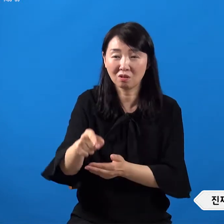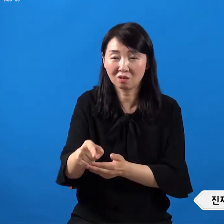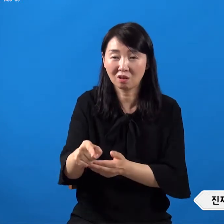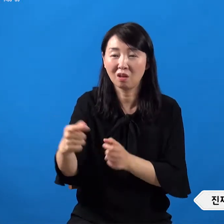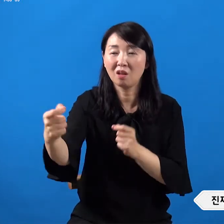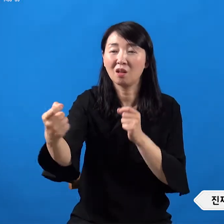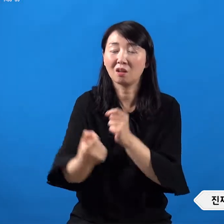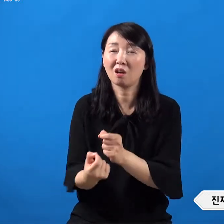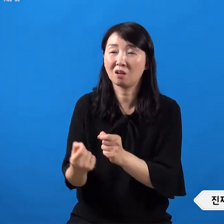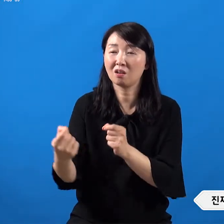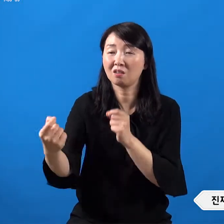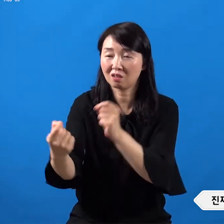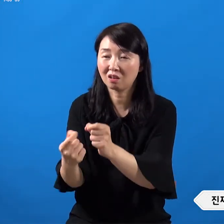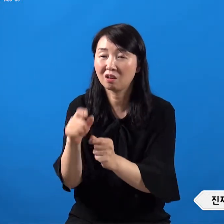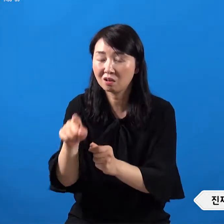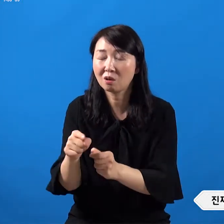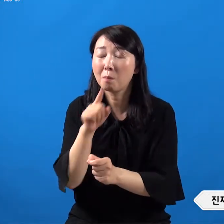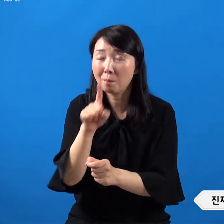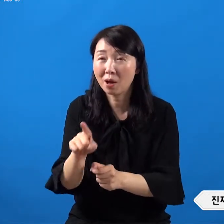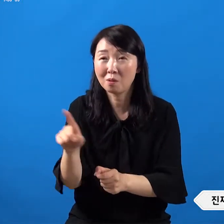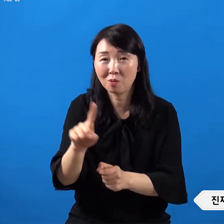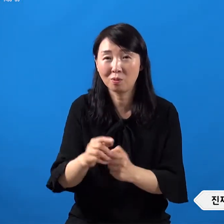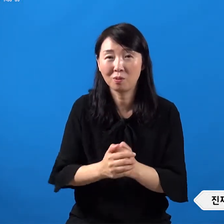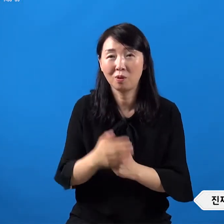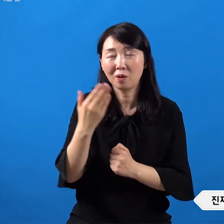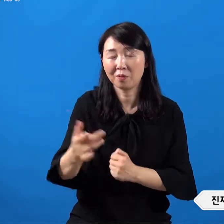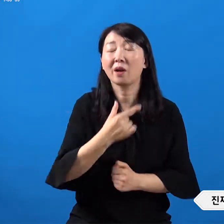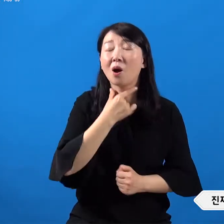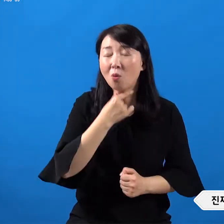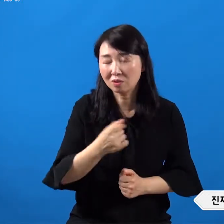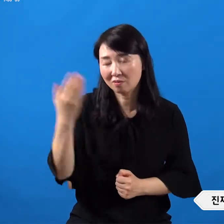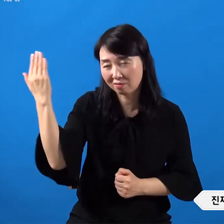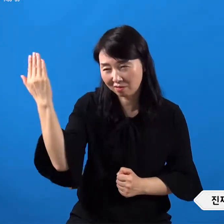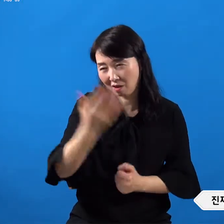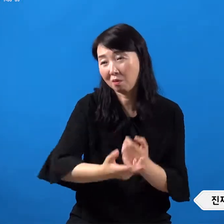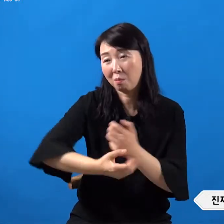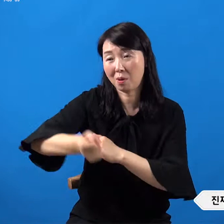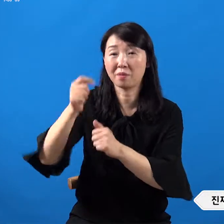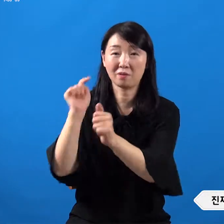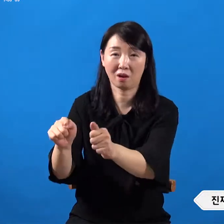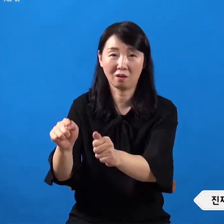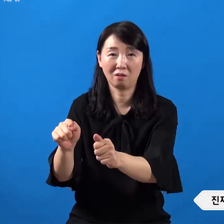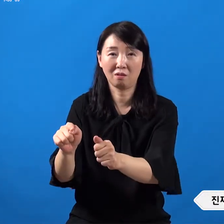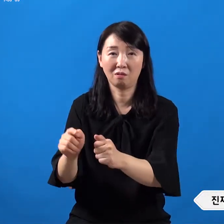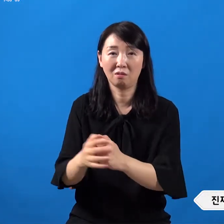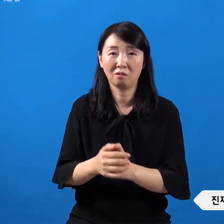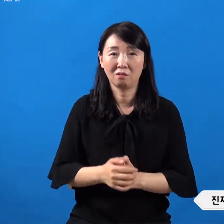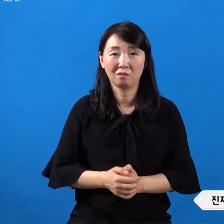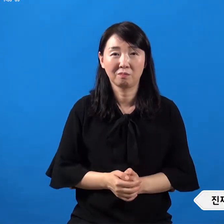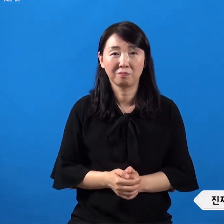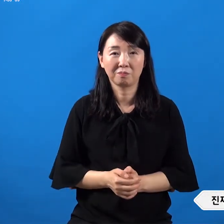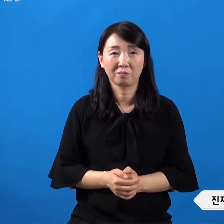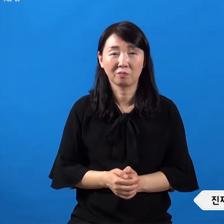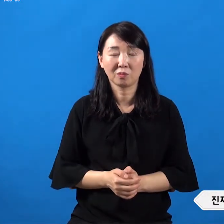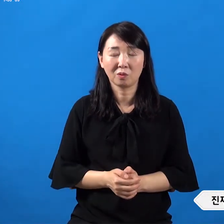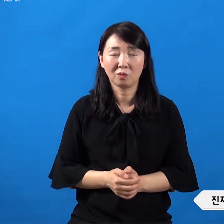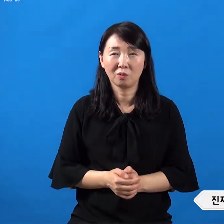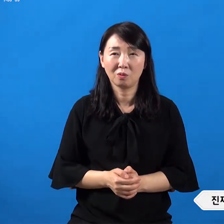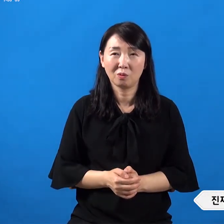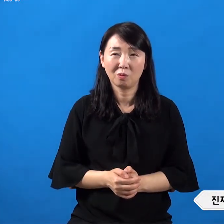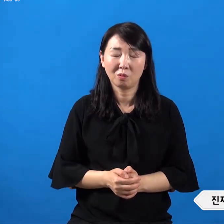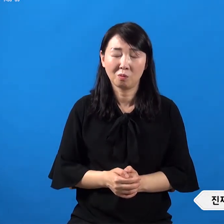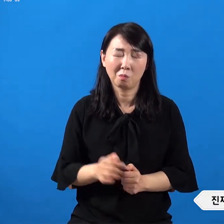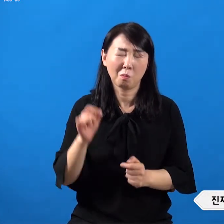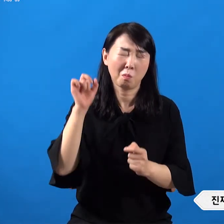그에게 다가가셨습니다. 그리고 말씀하십니다. 내가 원하노니 깨끗함을 받으라. 아니 멀리서도